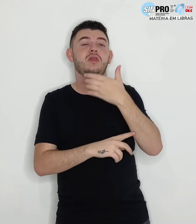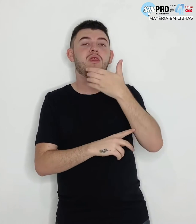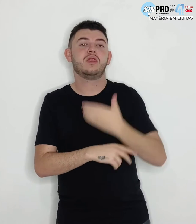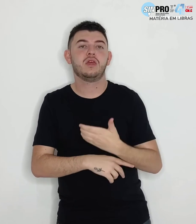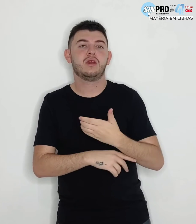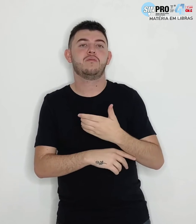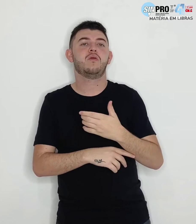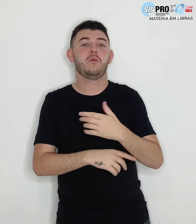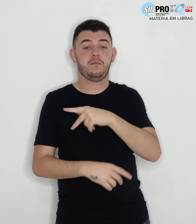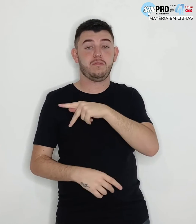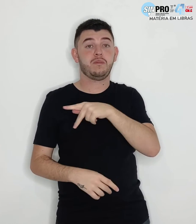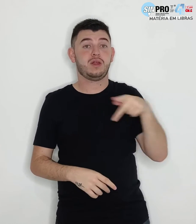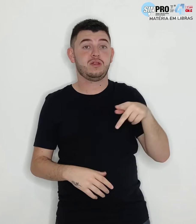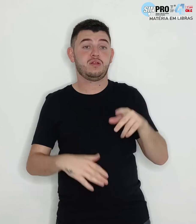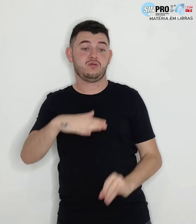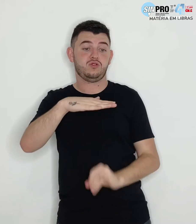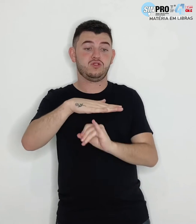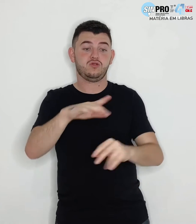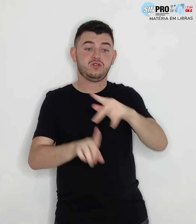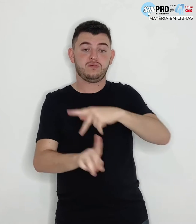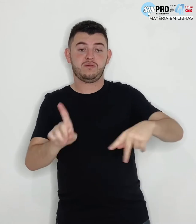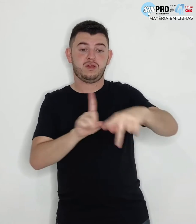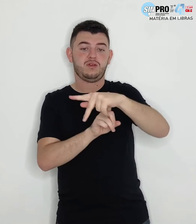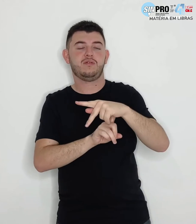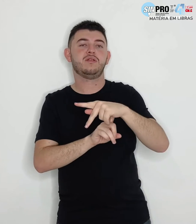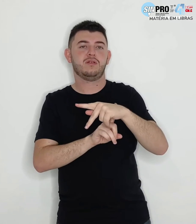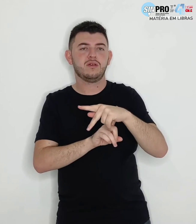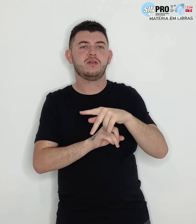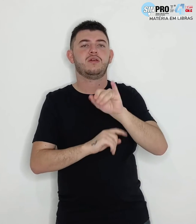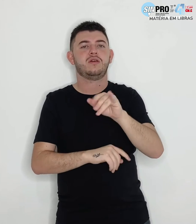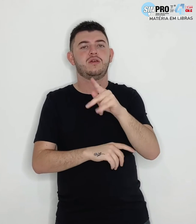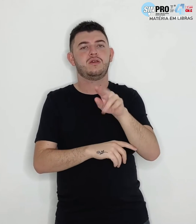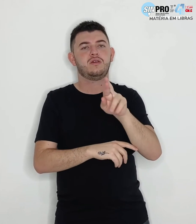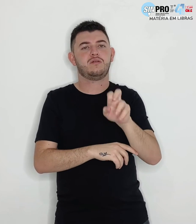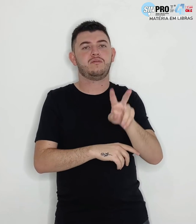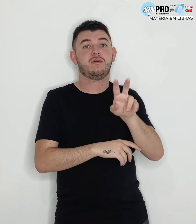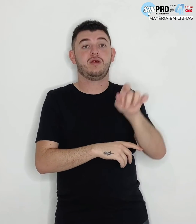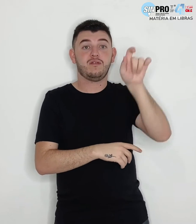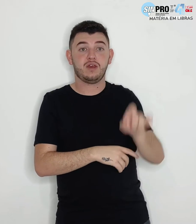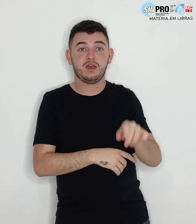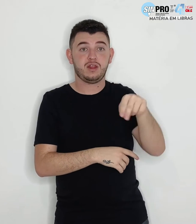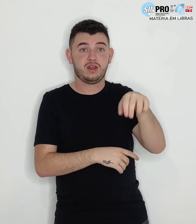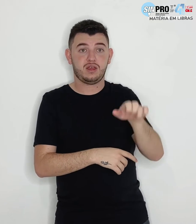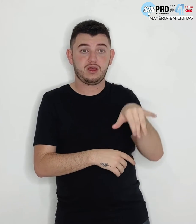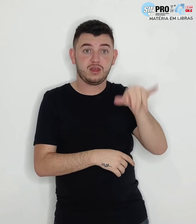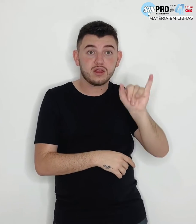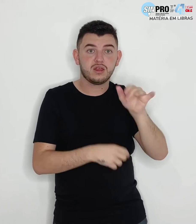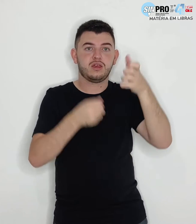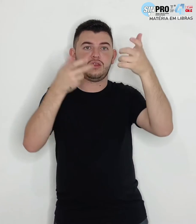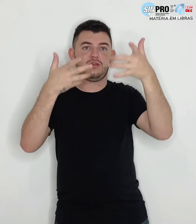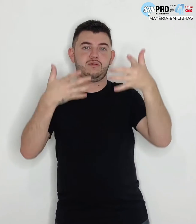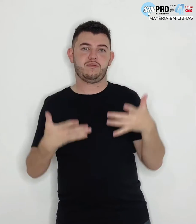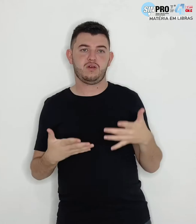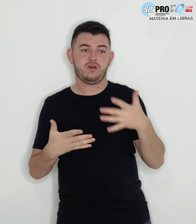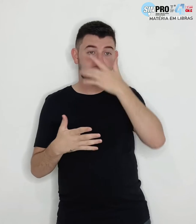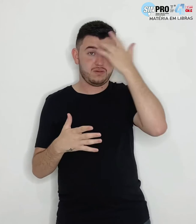o presidente do Instituto de Previdência dos Servidores do Distrito Federal, o IPREV, Ney Ferraz Júnior, disse que para